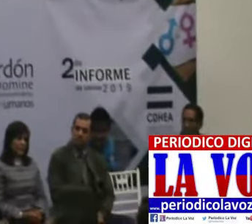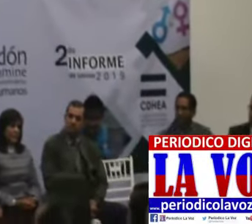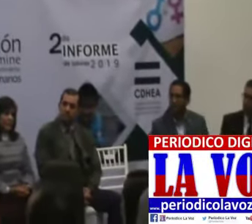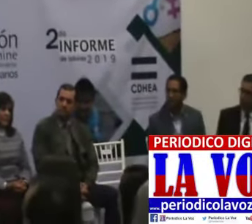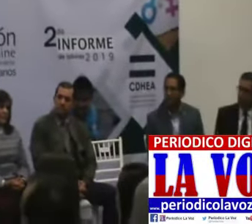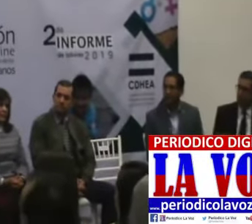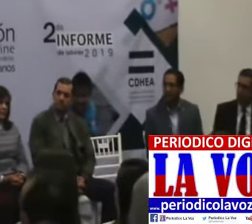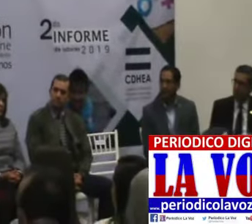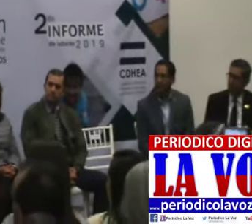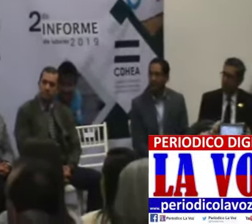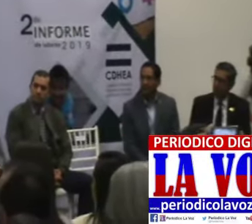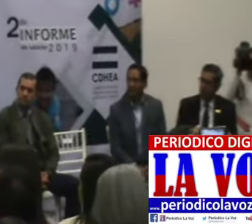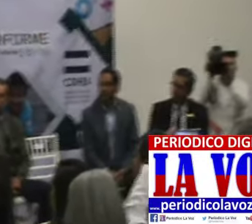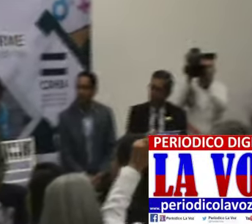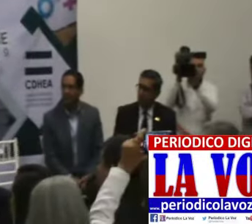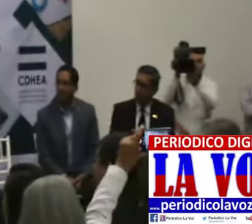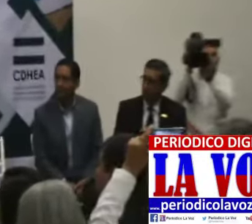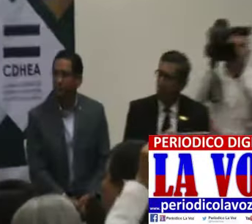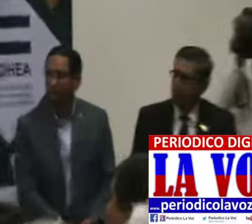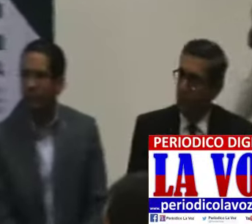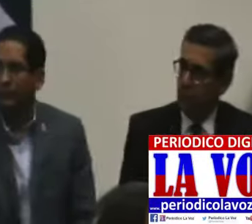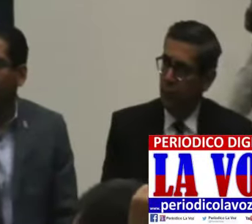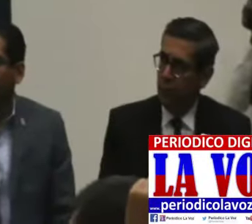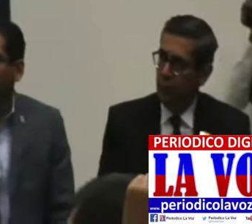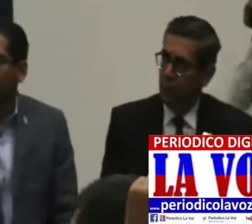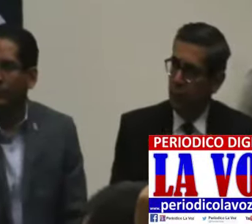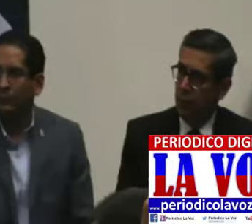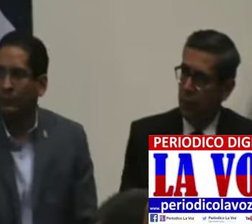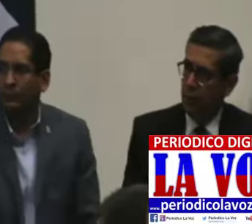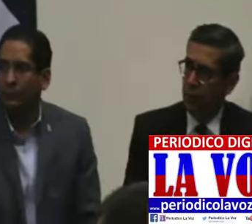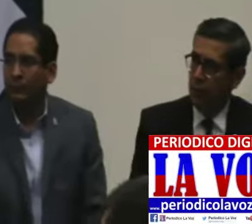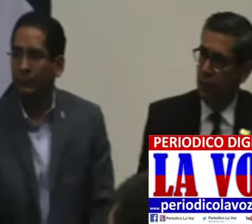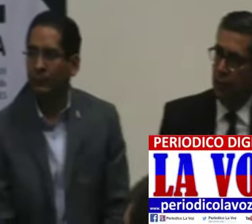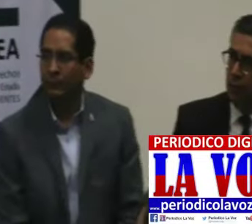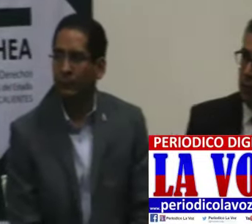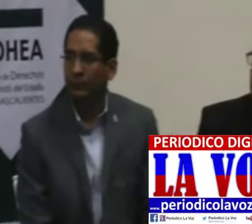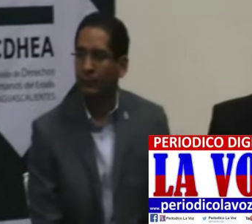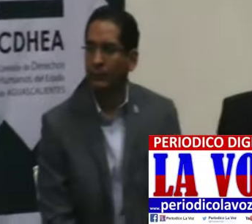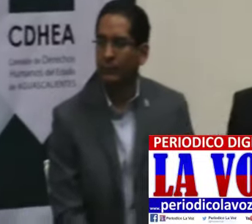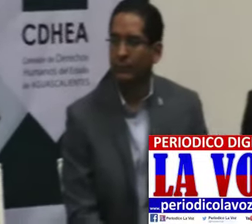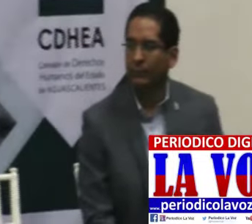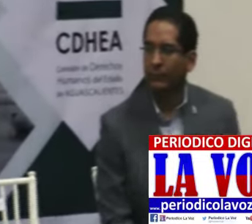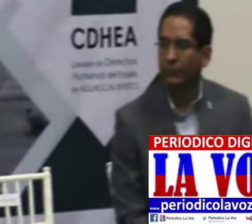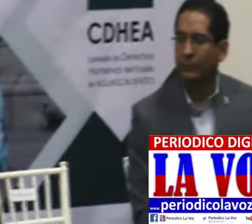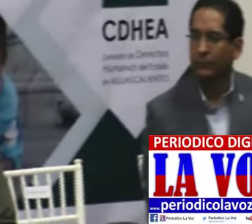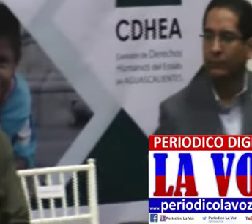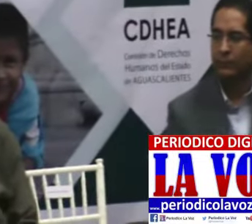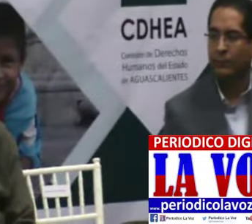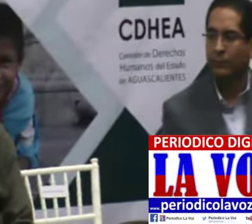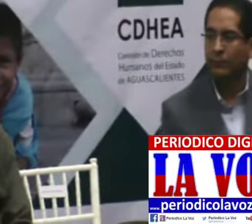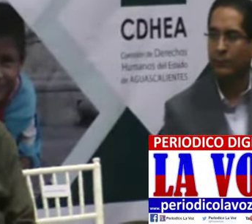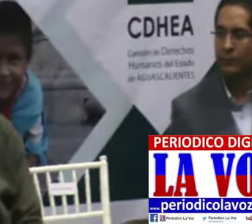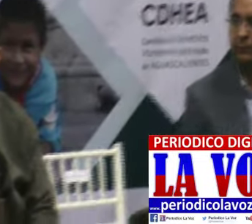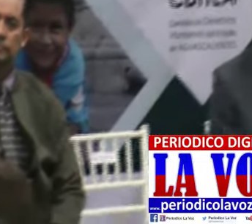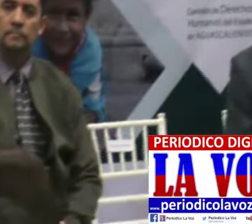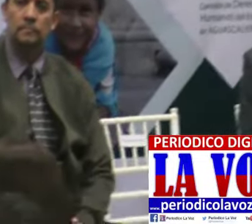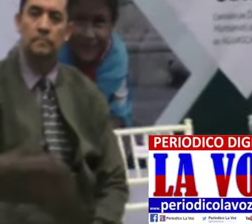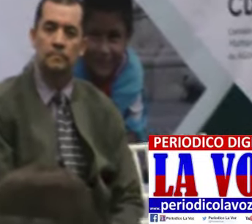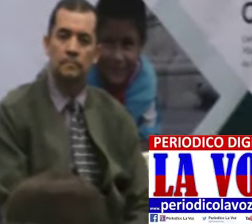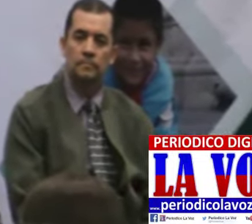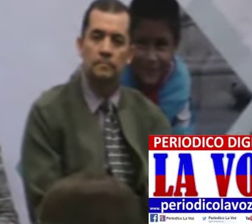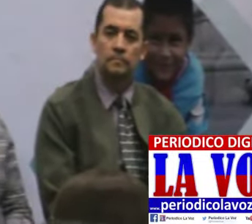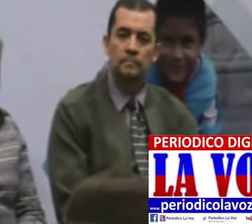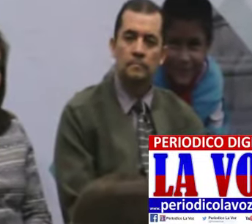está inacabada la tarea. Cada mañana puede aparecer un